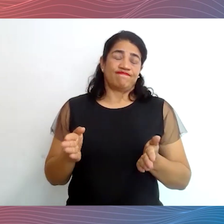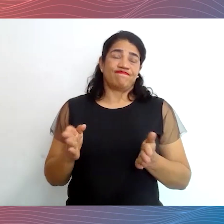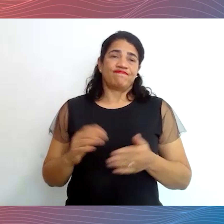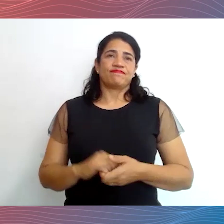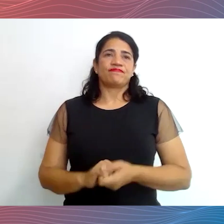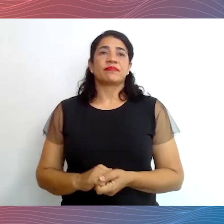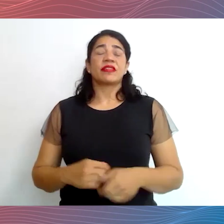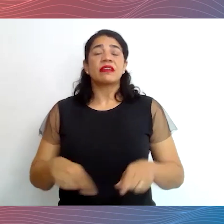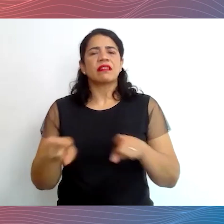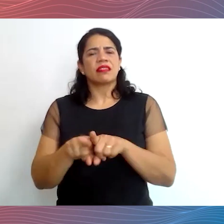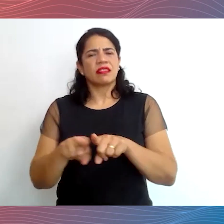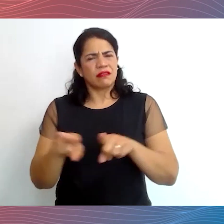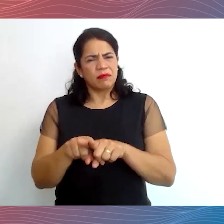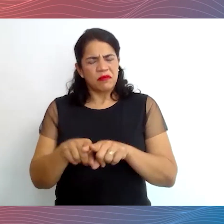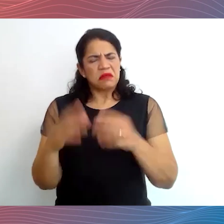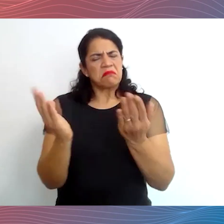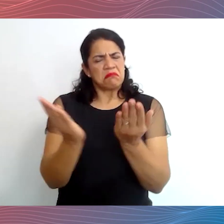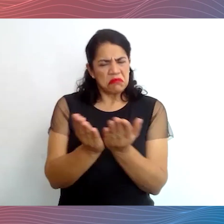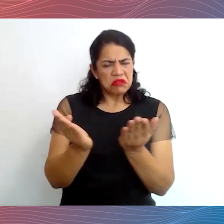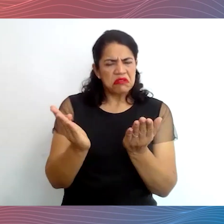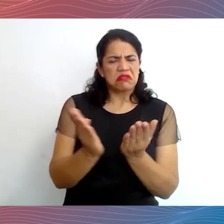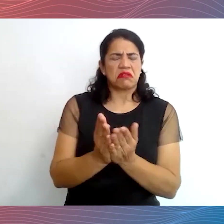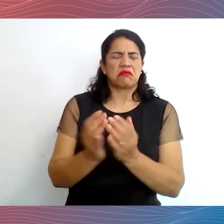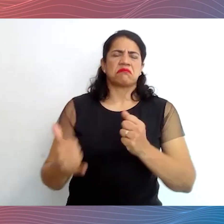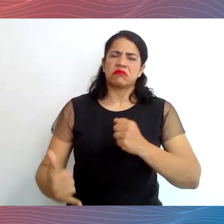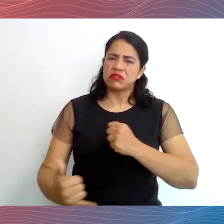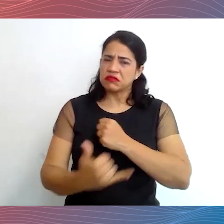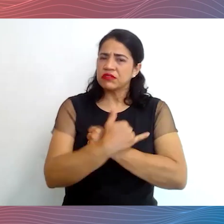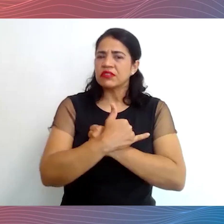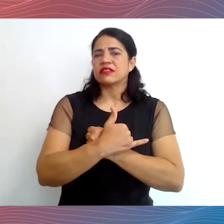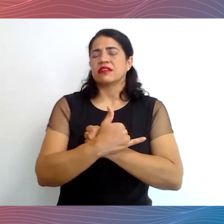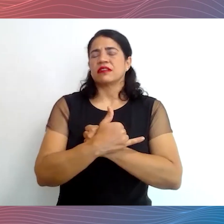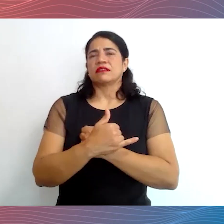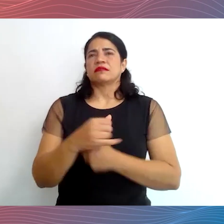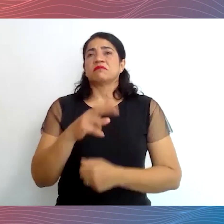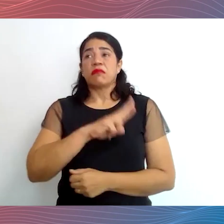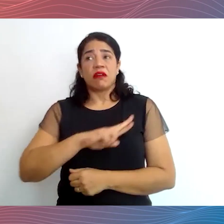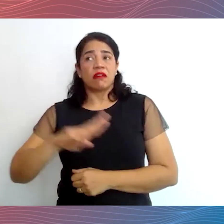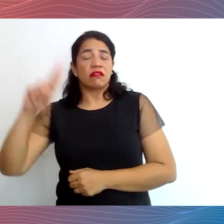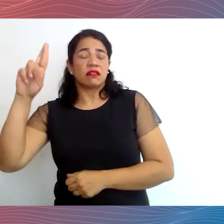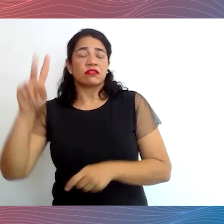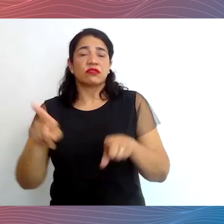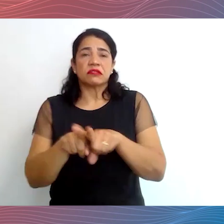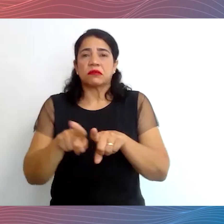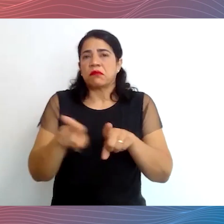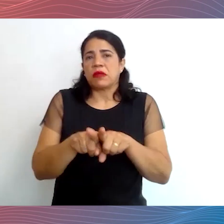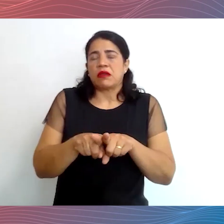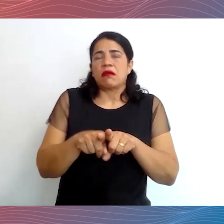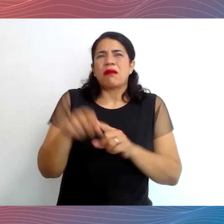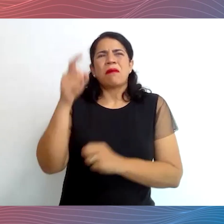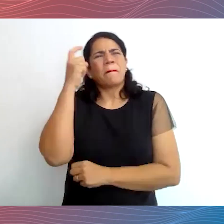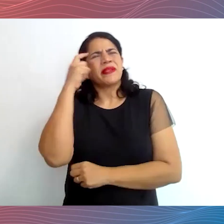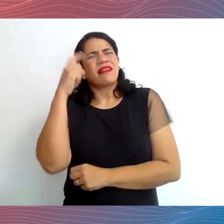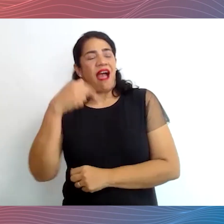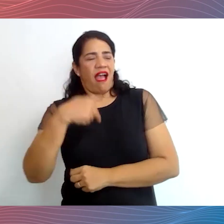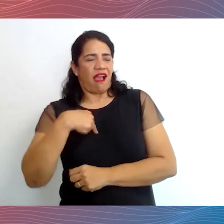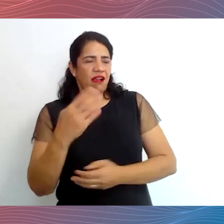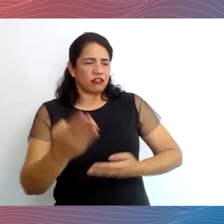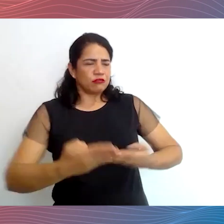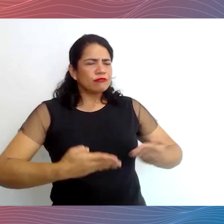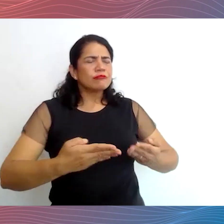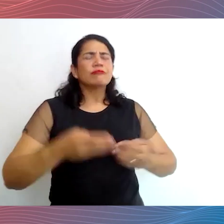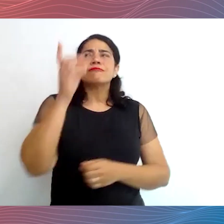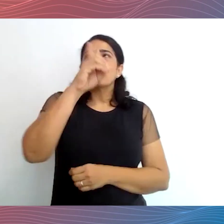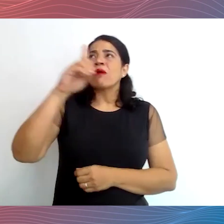que estamos servindo a Deus, usando da nossa capacidade para servi-lo. Todavia, mal